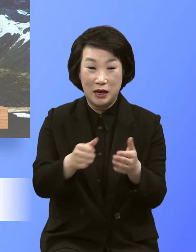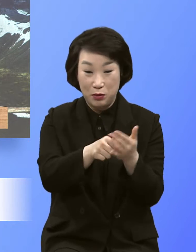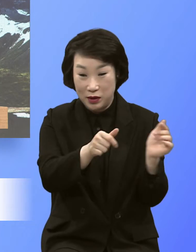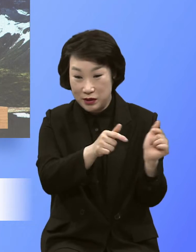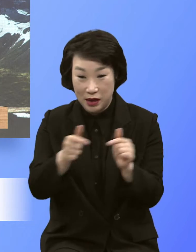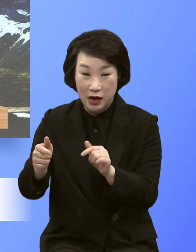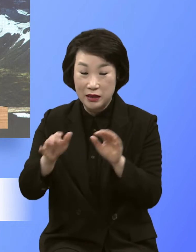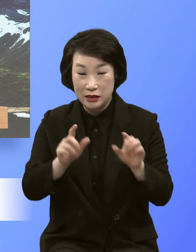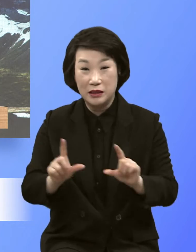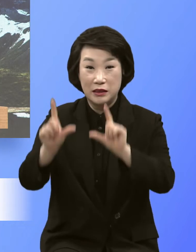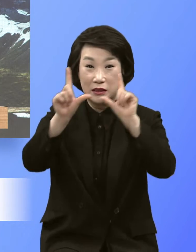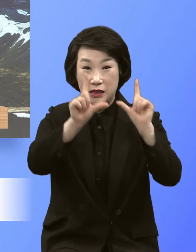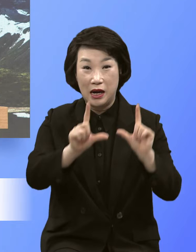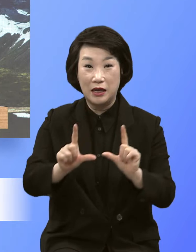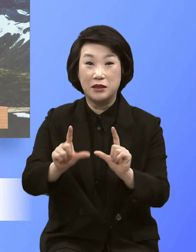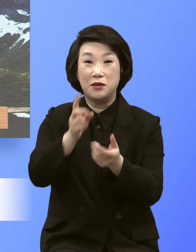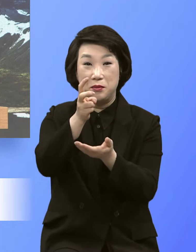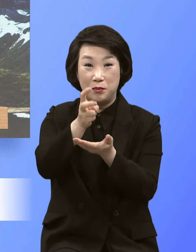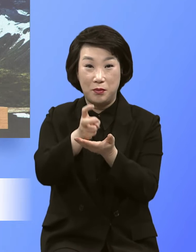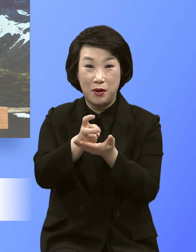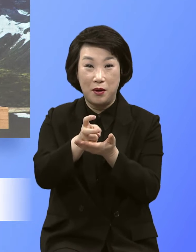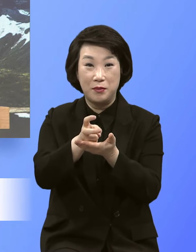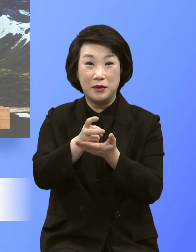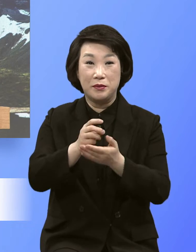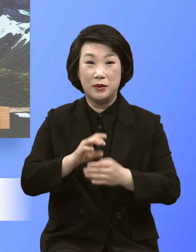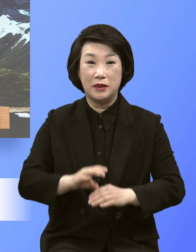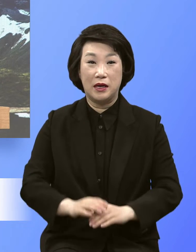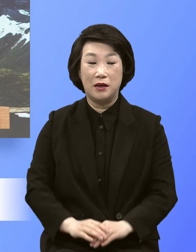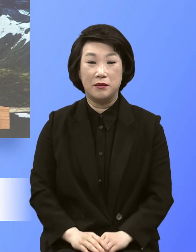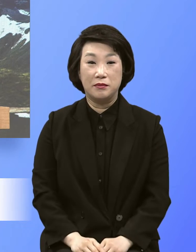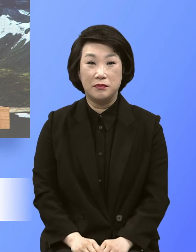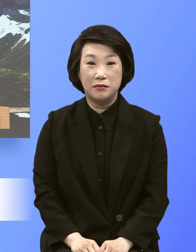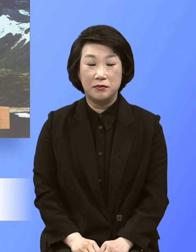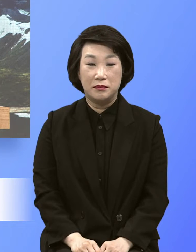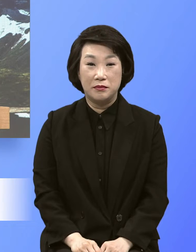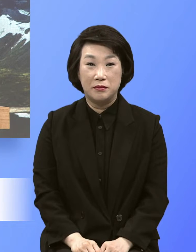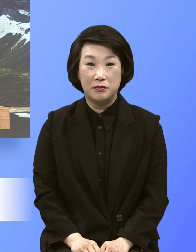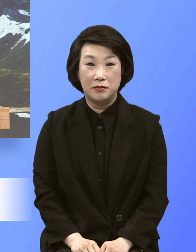만물이 살아가는 질서입니다.